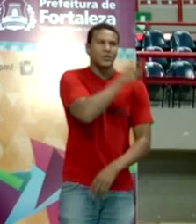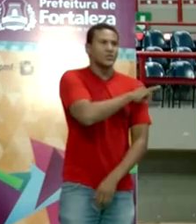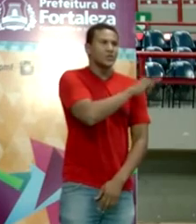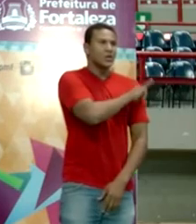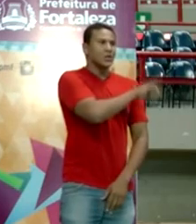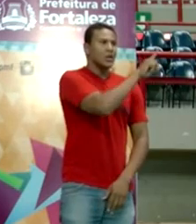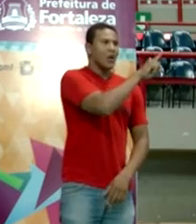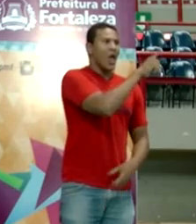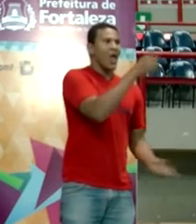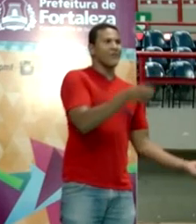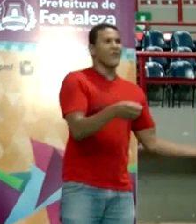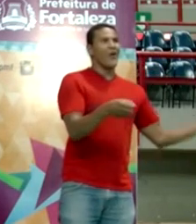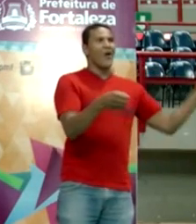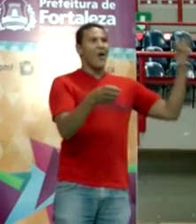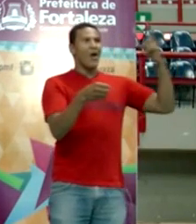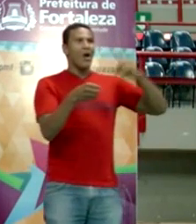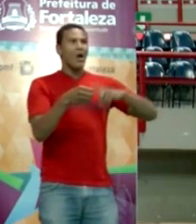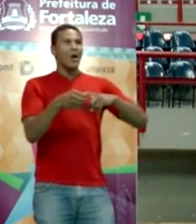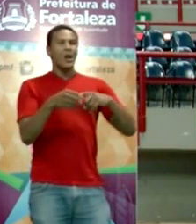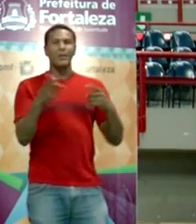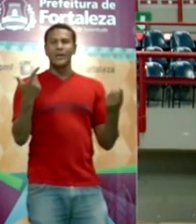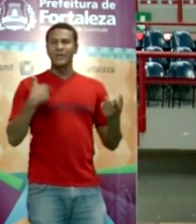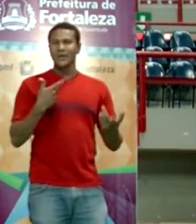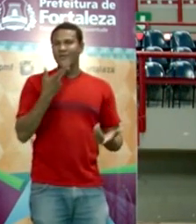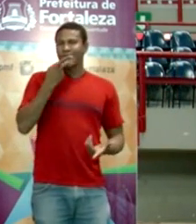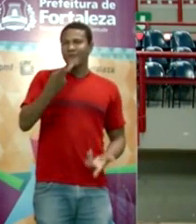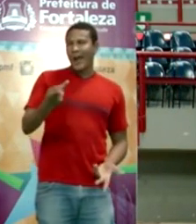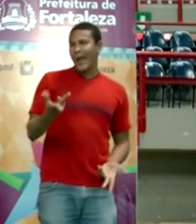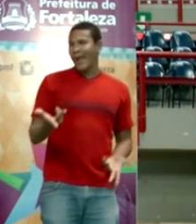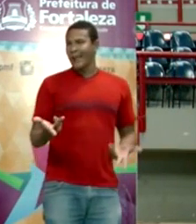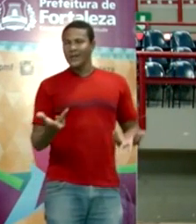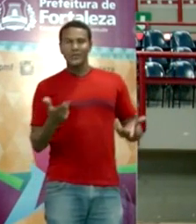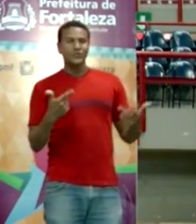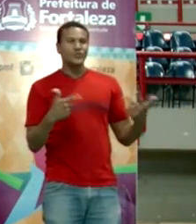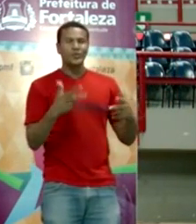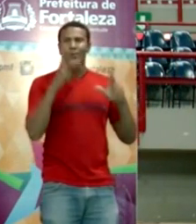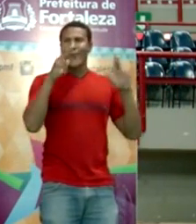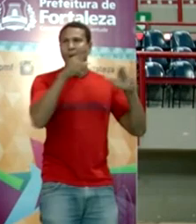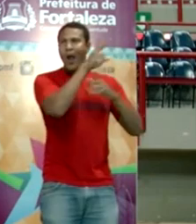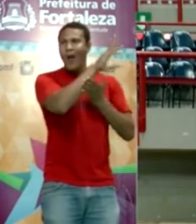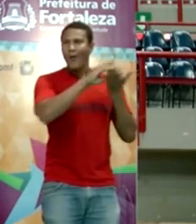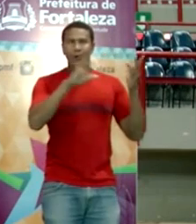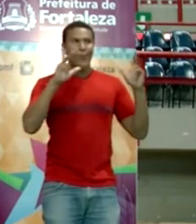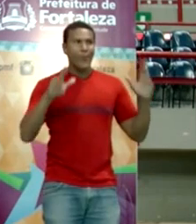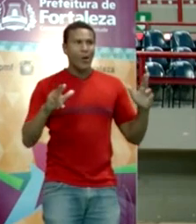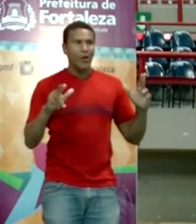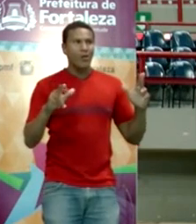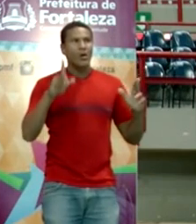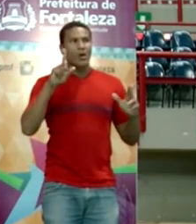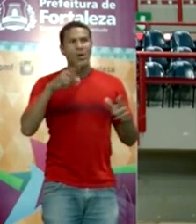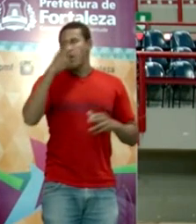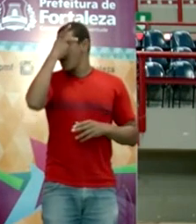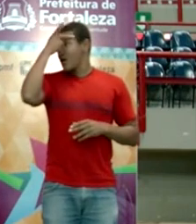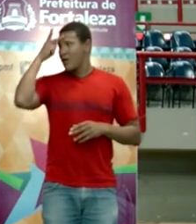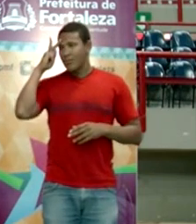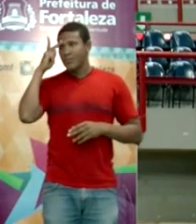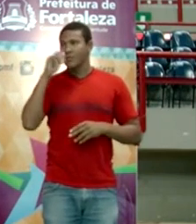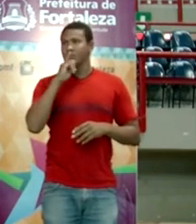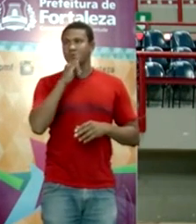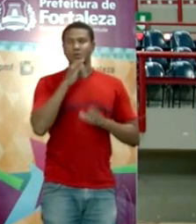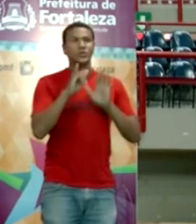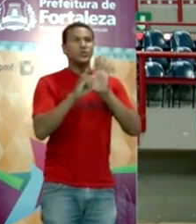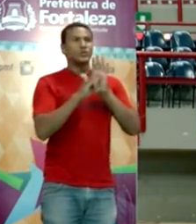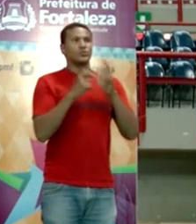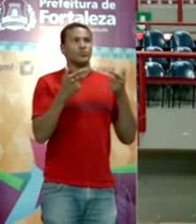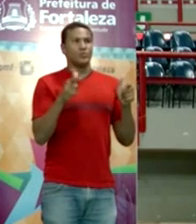estão chiando, você é uma pessoa sem identidade, meu amigo. Você tem que manter sua identidade cultural por meio da sua identidade